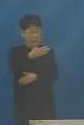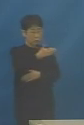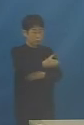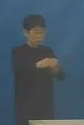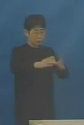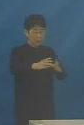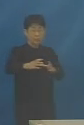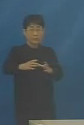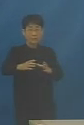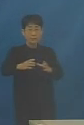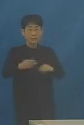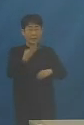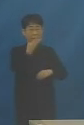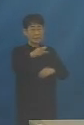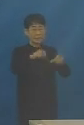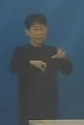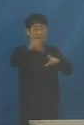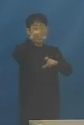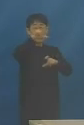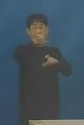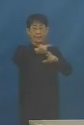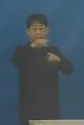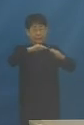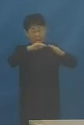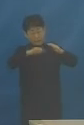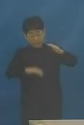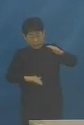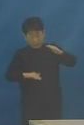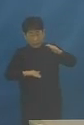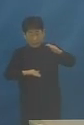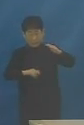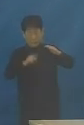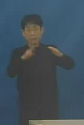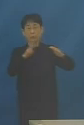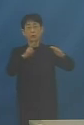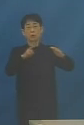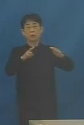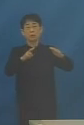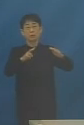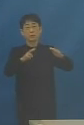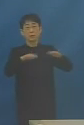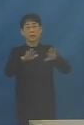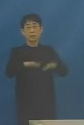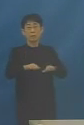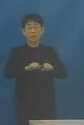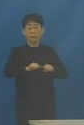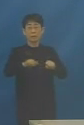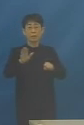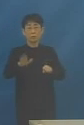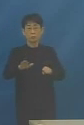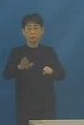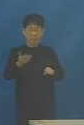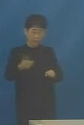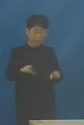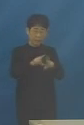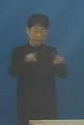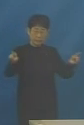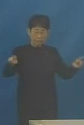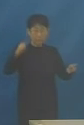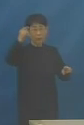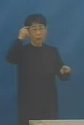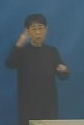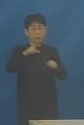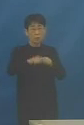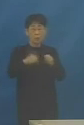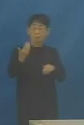に収めるという仕組みが出来上がっていますですから多分一般論として申し上げればあのかつて